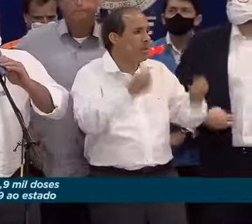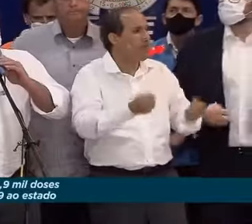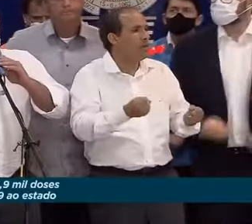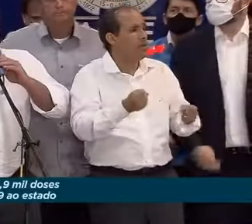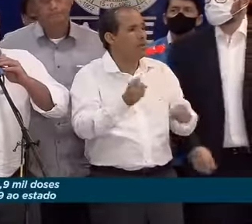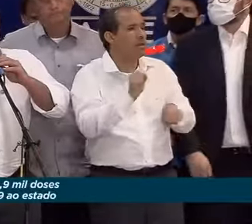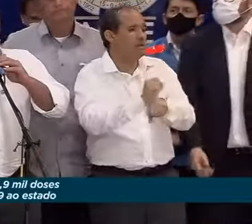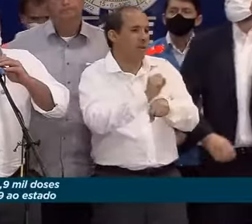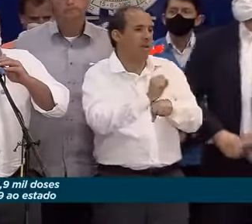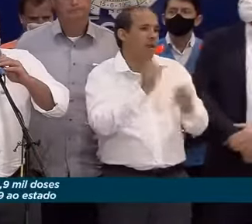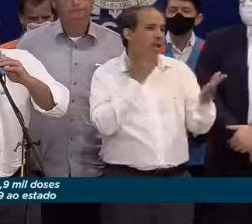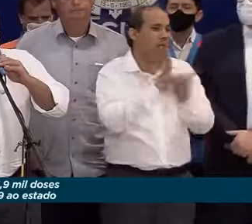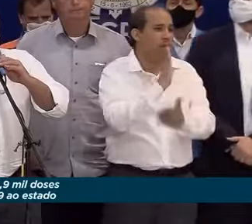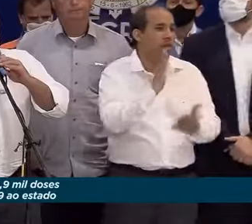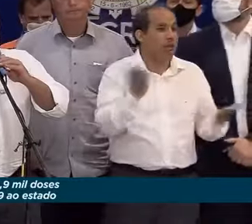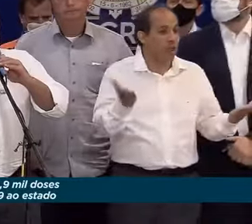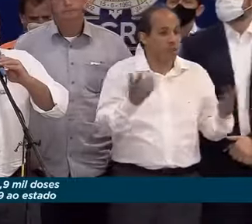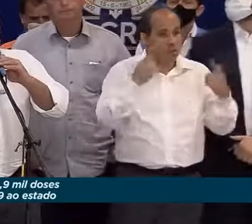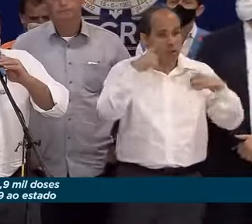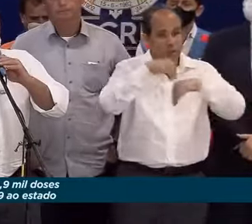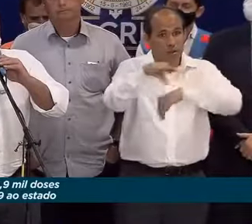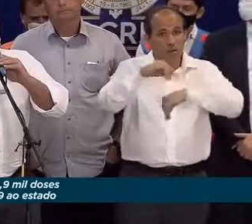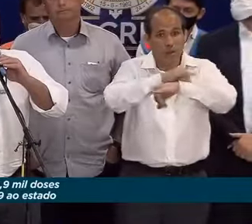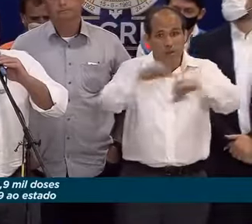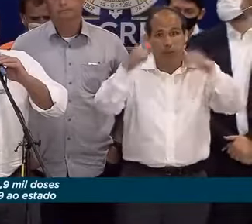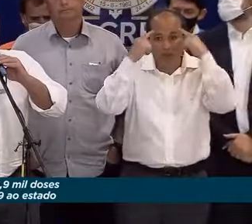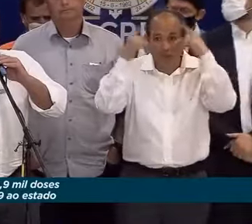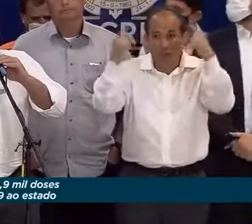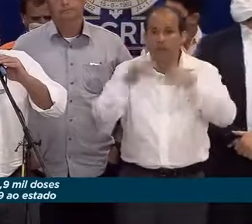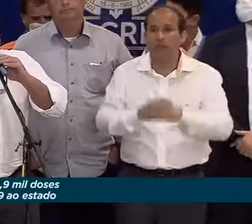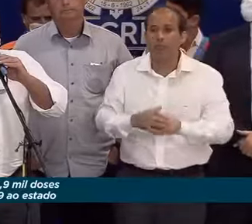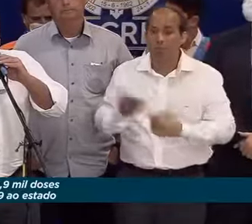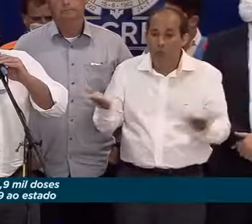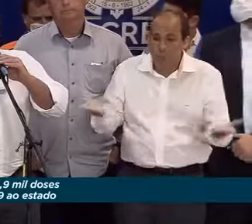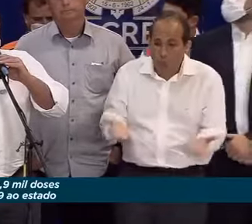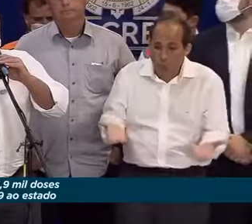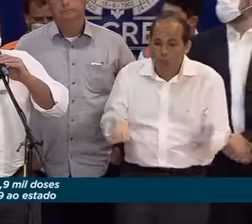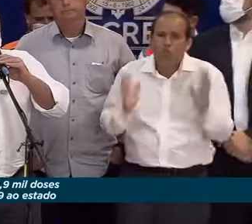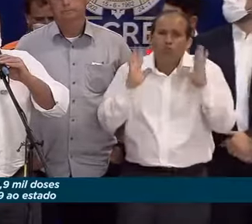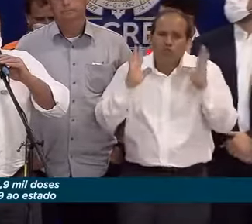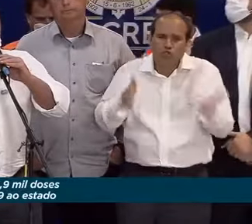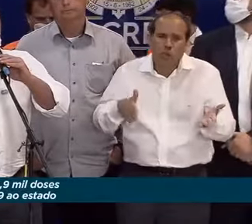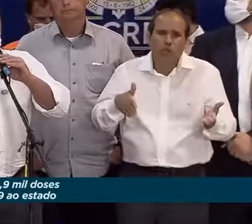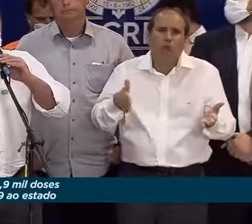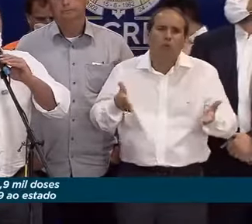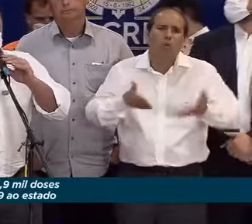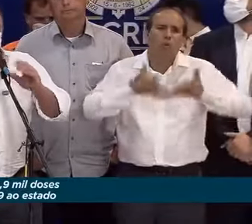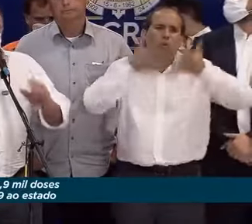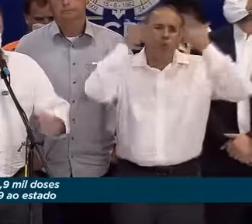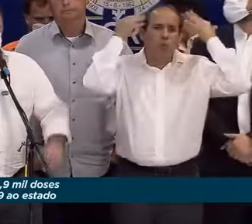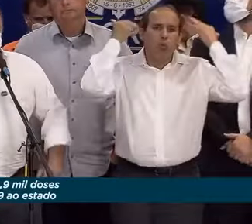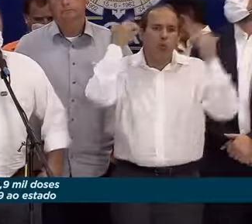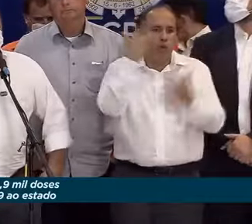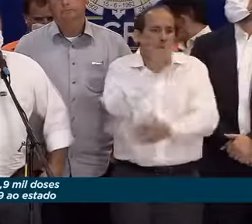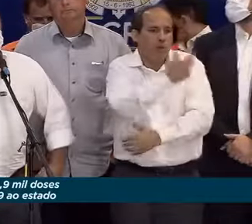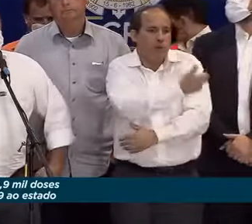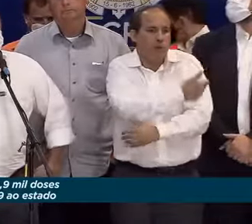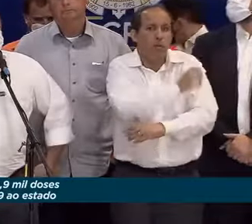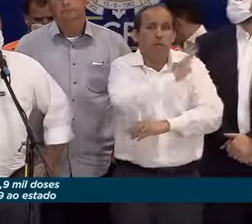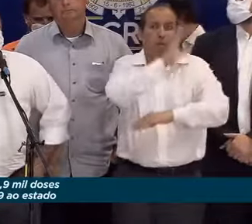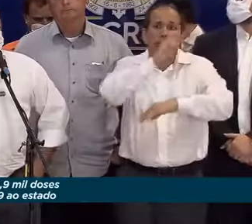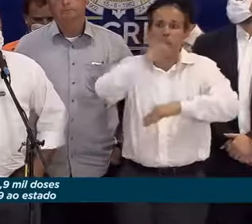ideia. Nós hoje já estamos muito, muito acelerados na nossa vacinação em relação ao restante do